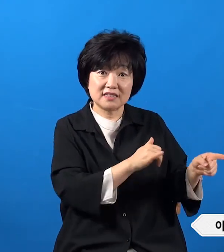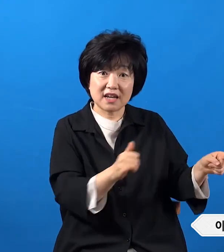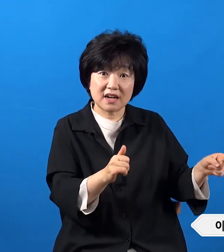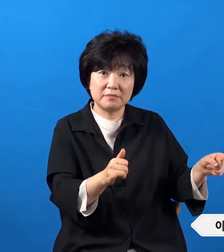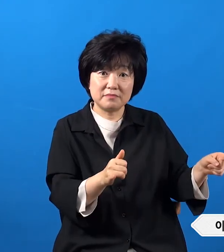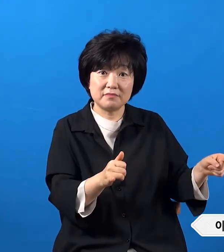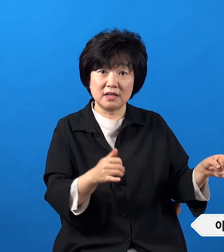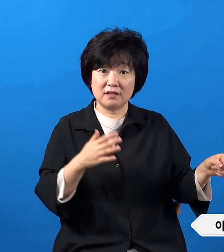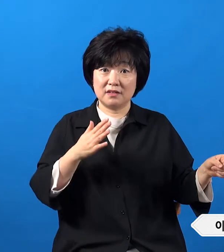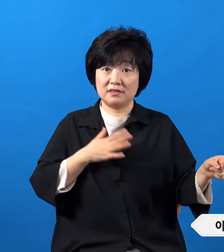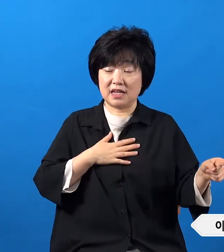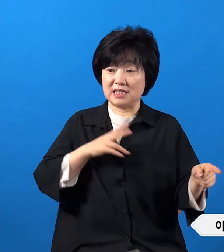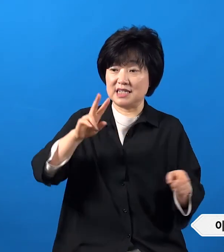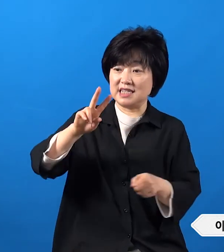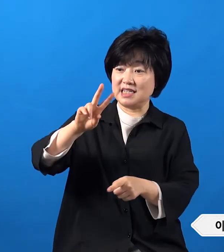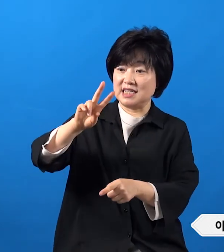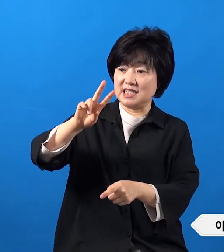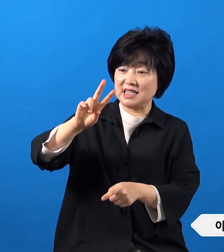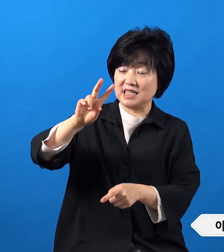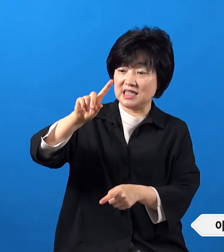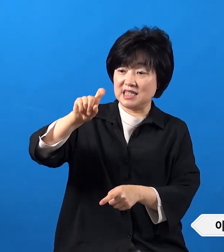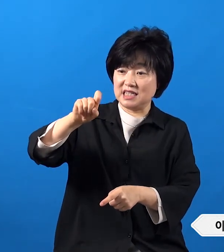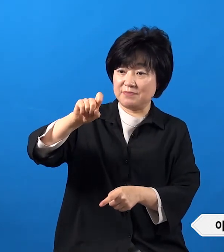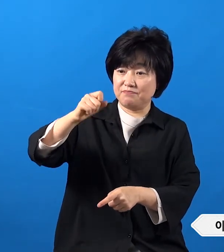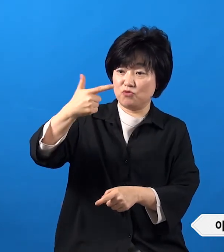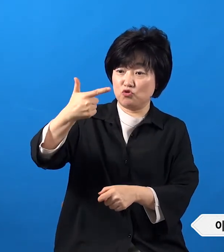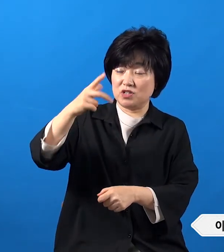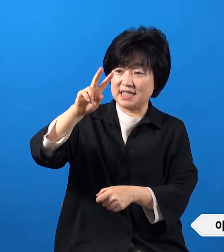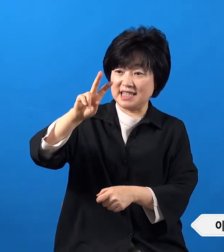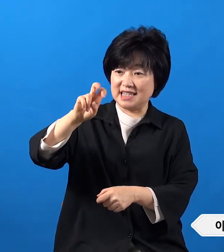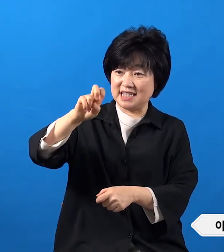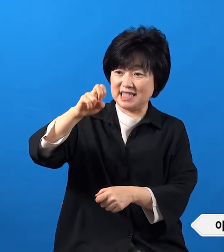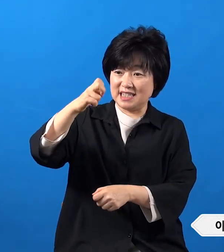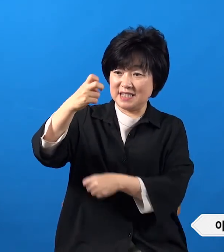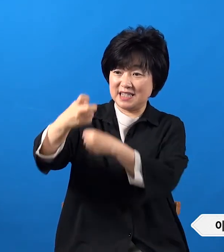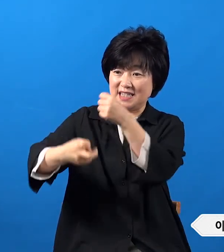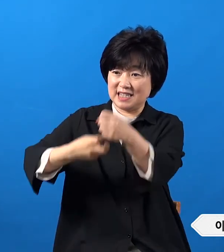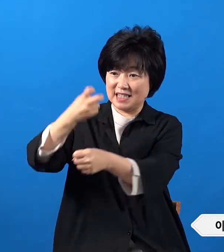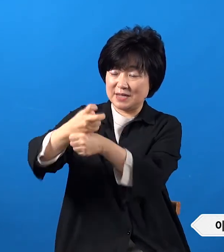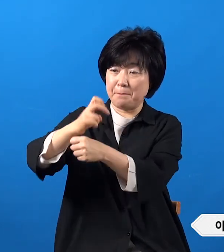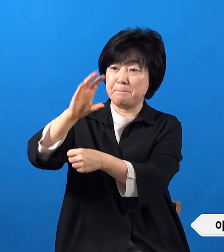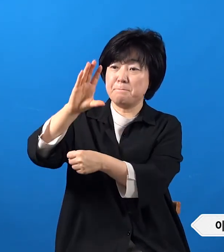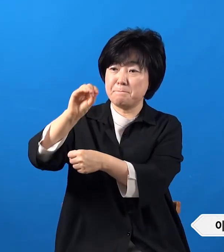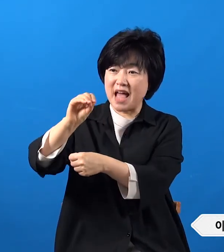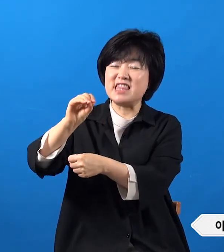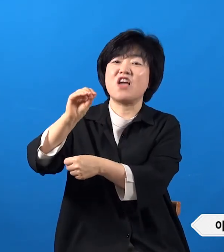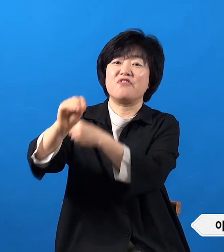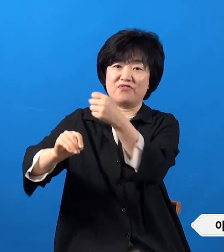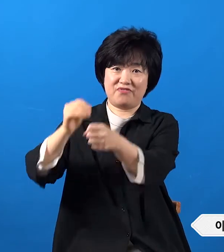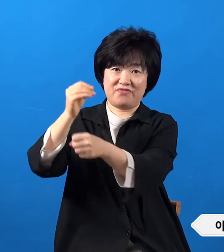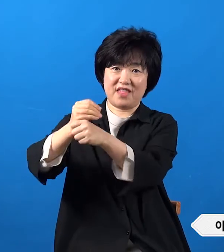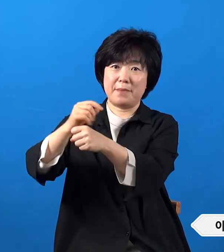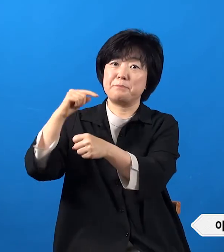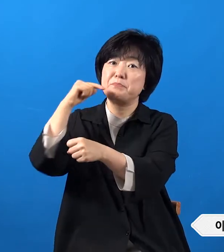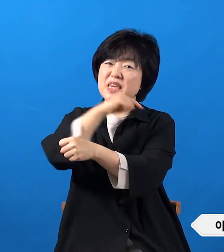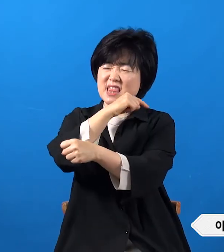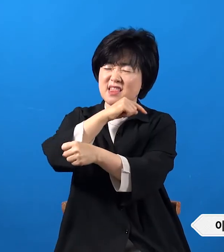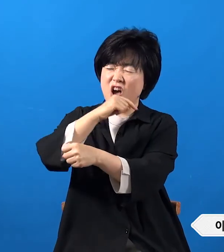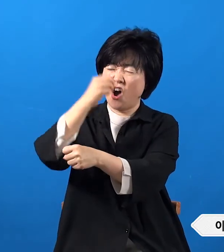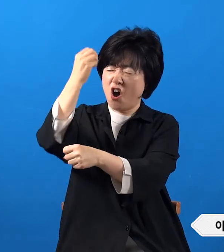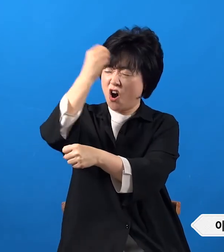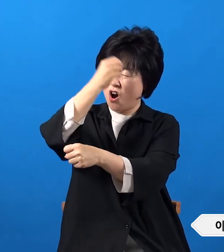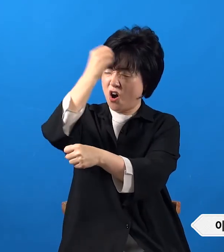탕감받았어요? 16만 년, 20만 년. 그런데 자기에게 빚진 사람이 있어요.